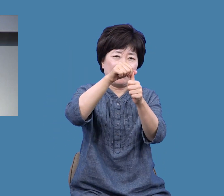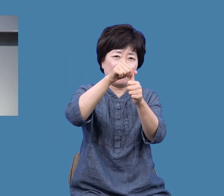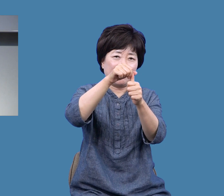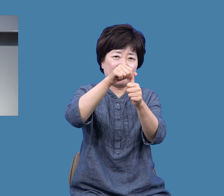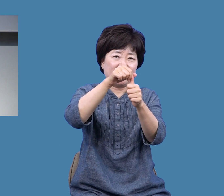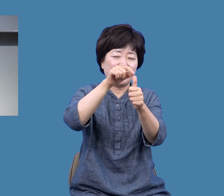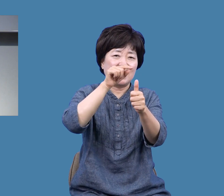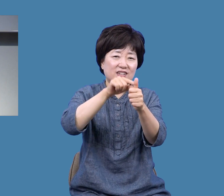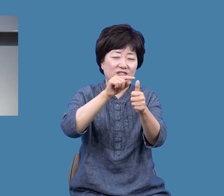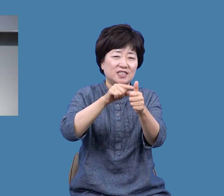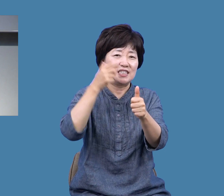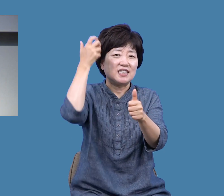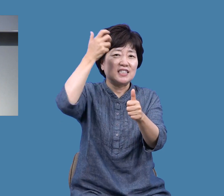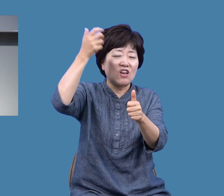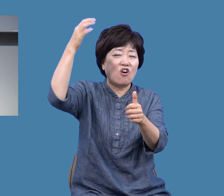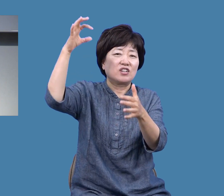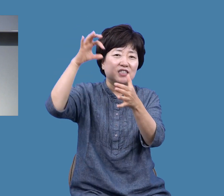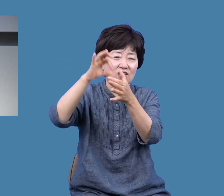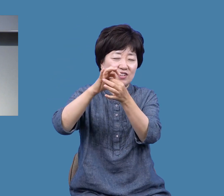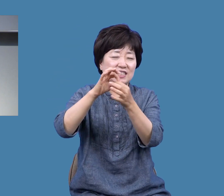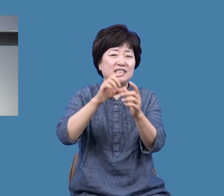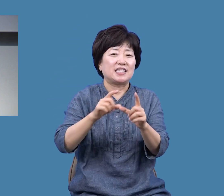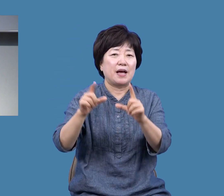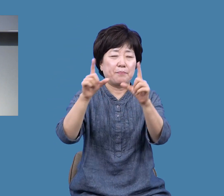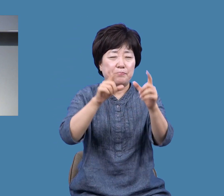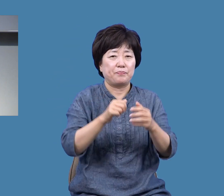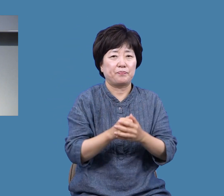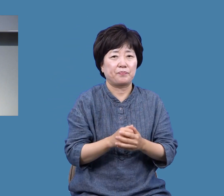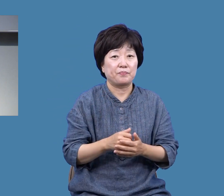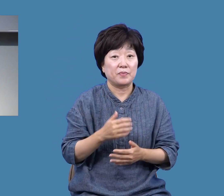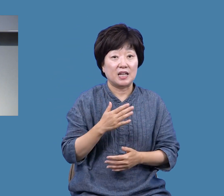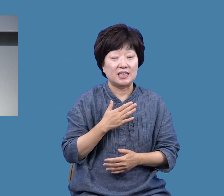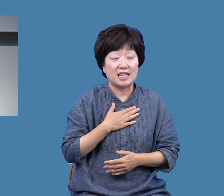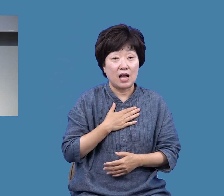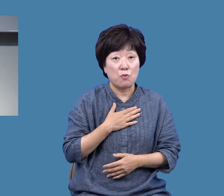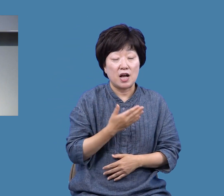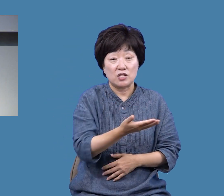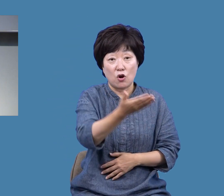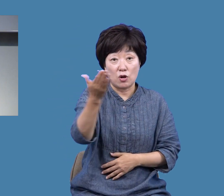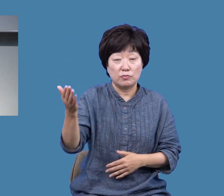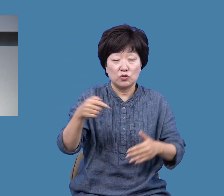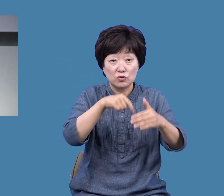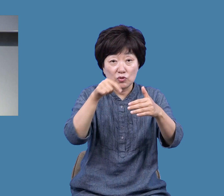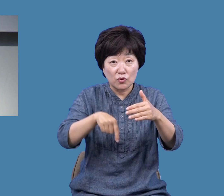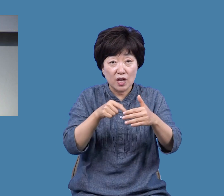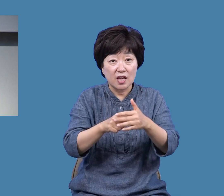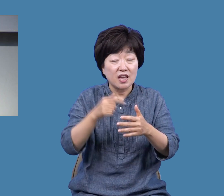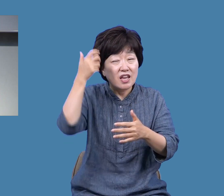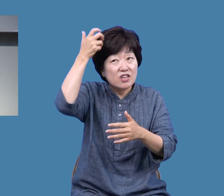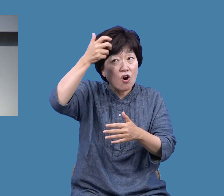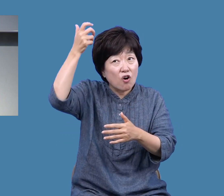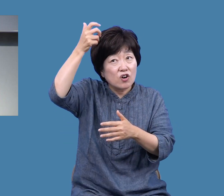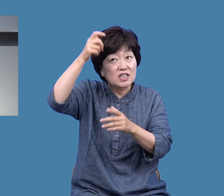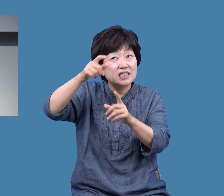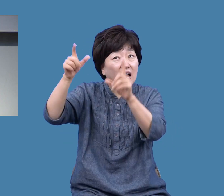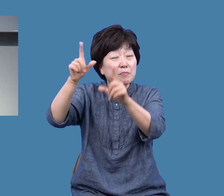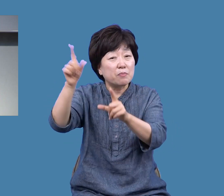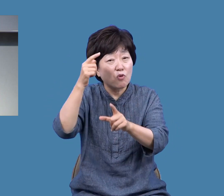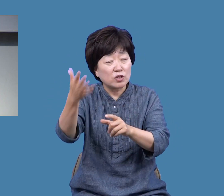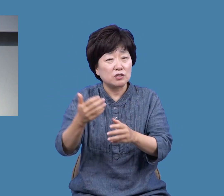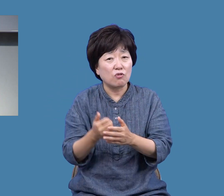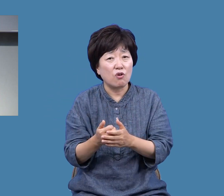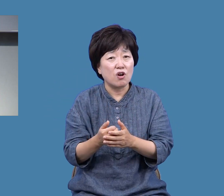여러분 영적인 삶입니다. 저는 여러분과 저의 가운데 영적인 삶이 무엇이고,